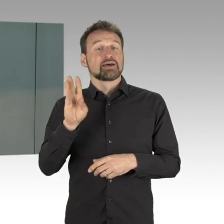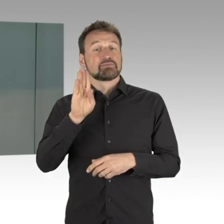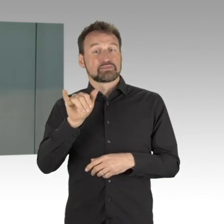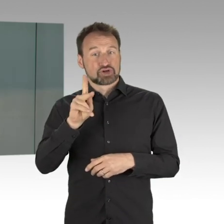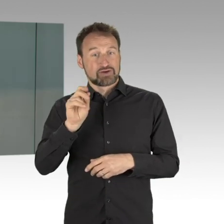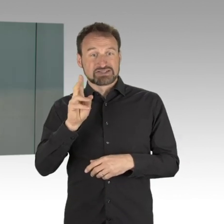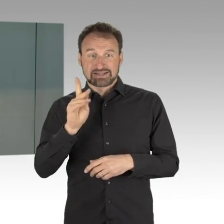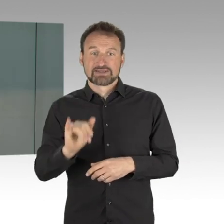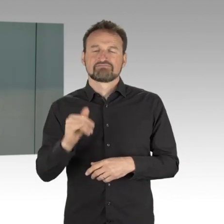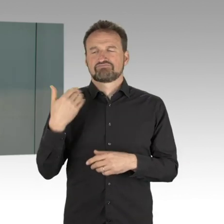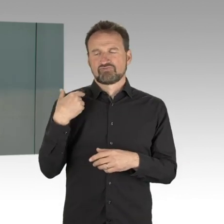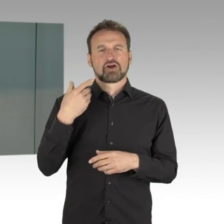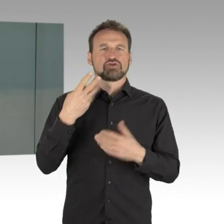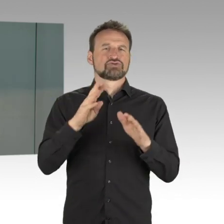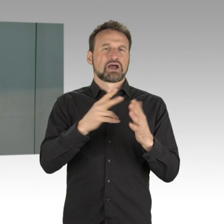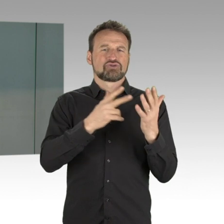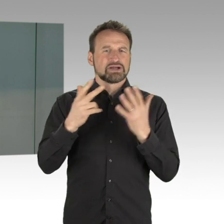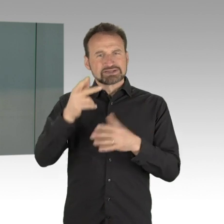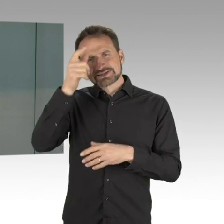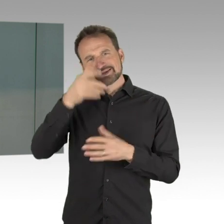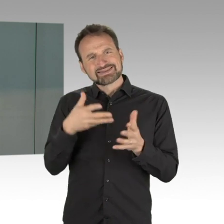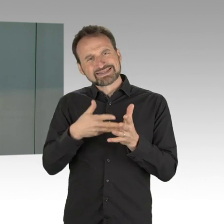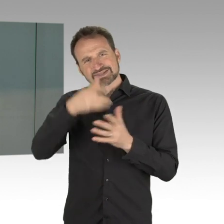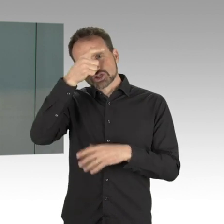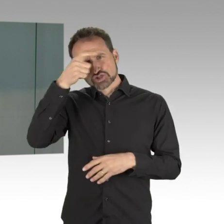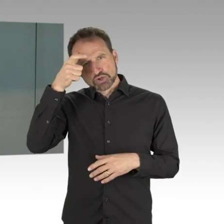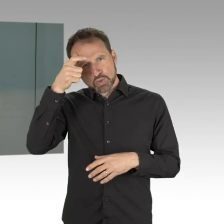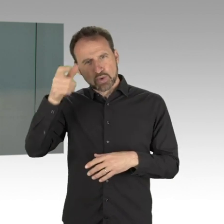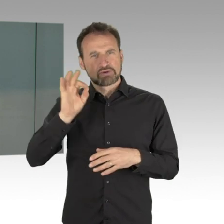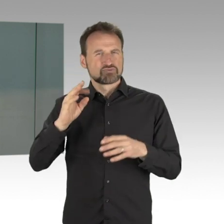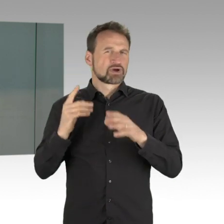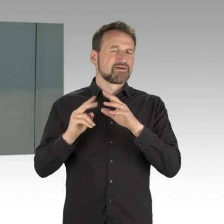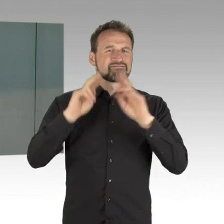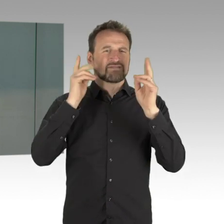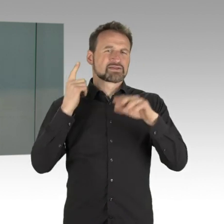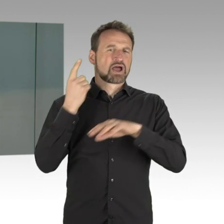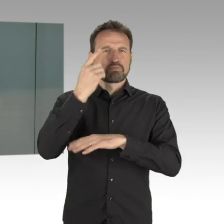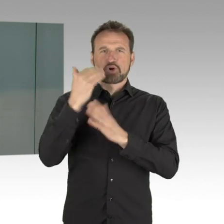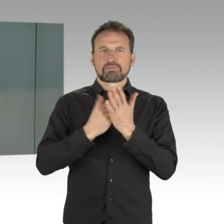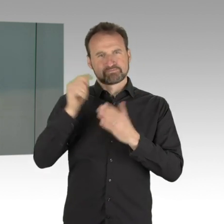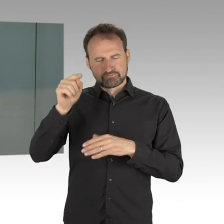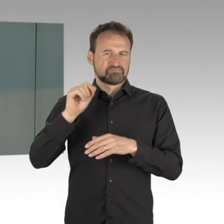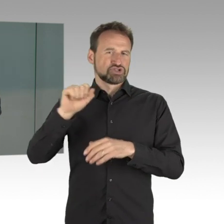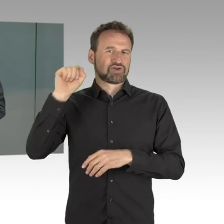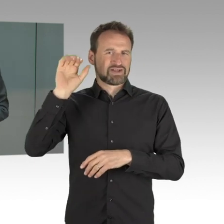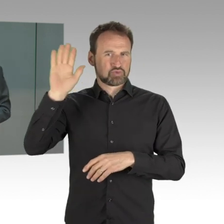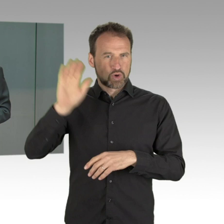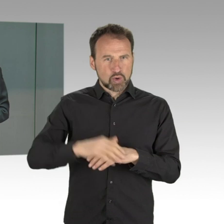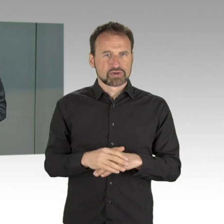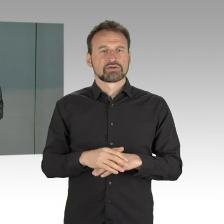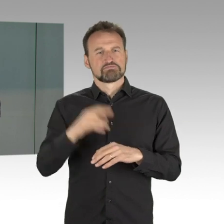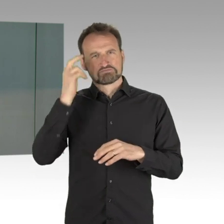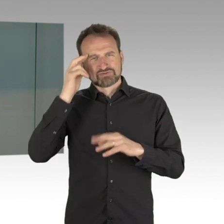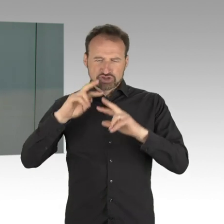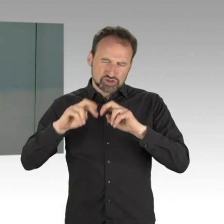Von 1988 bis zu seinem Ruhestand im Jahre 1990 leitete er dann das Haus der sowjetischen Wissenschaften